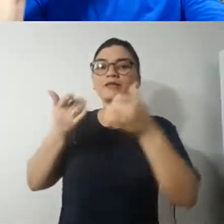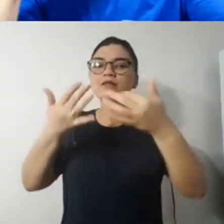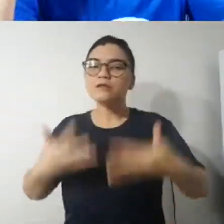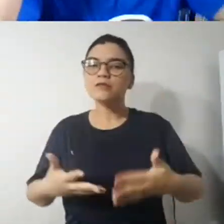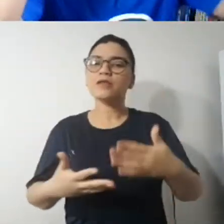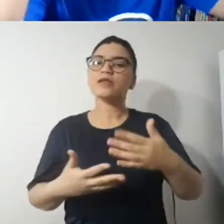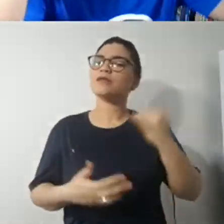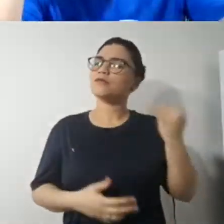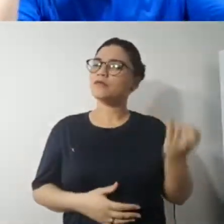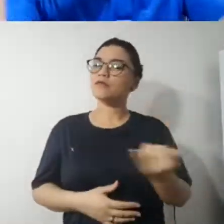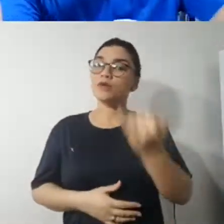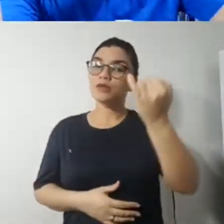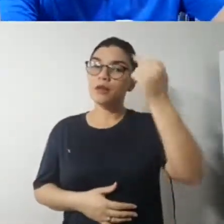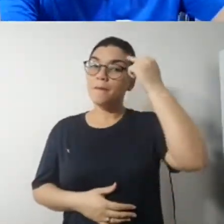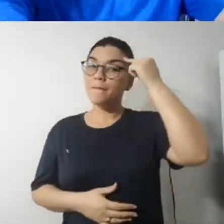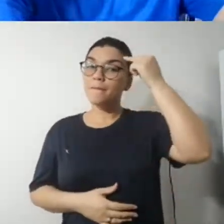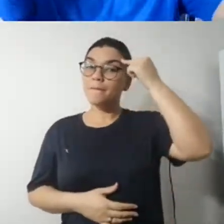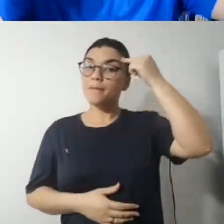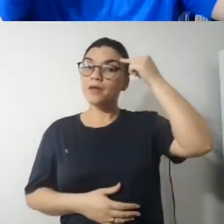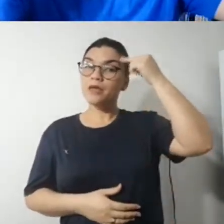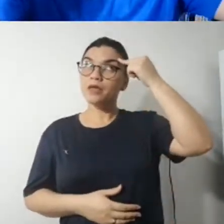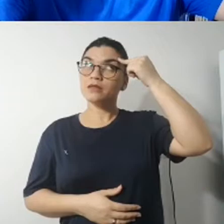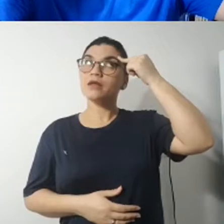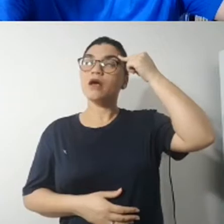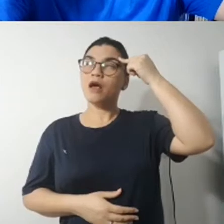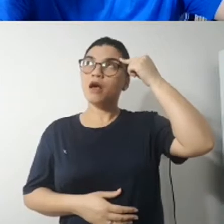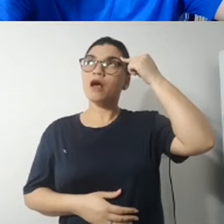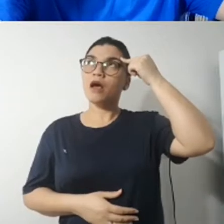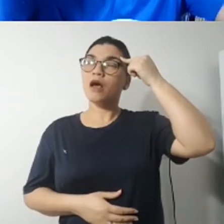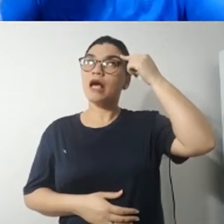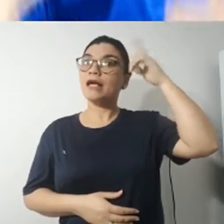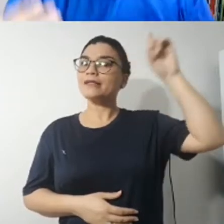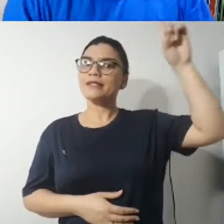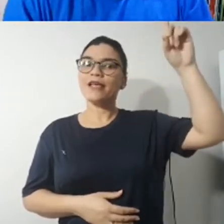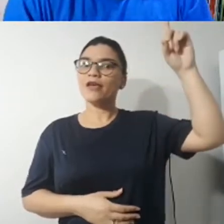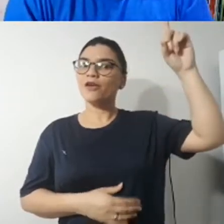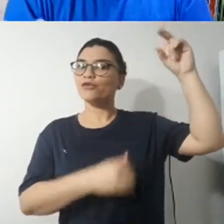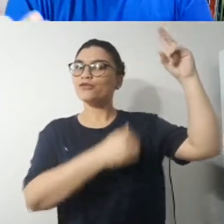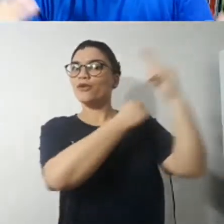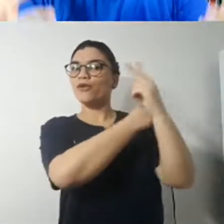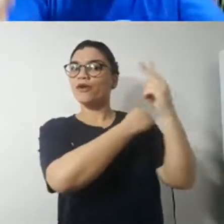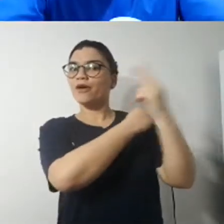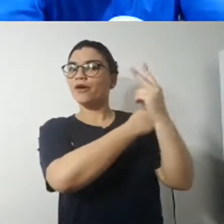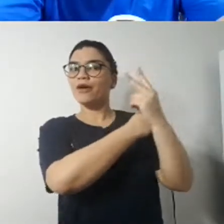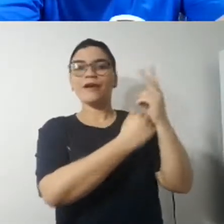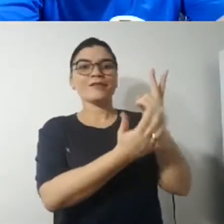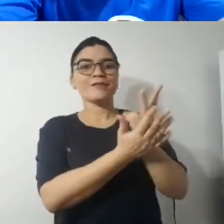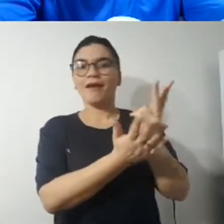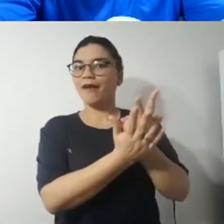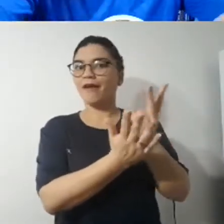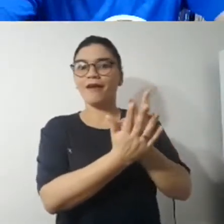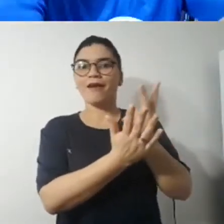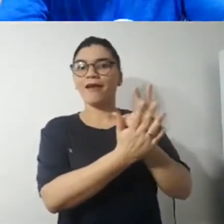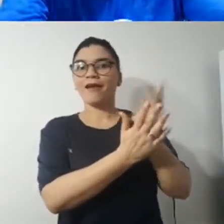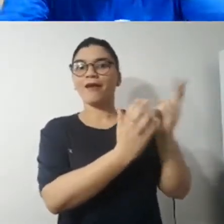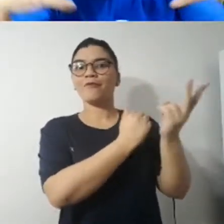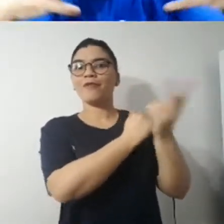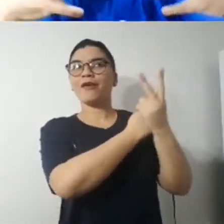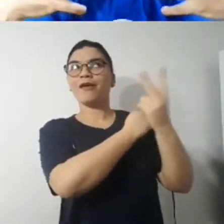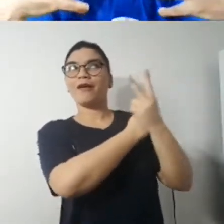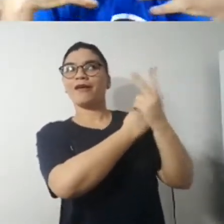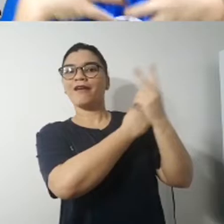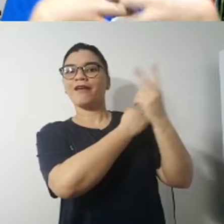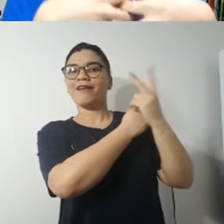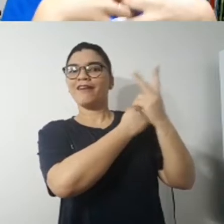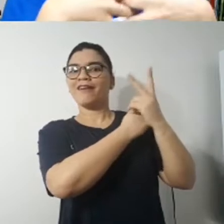sob a supervisão do Deus eterno, o homem que sabe que os olhos do Senhor repousam sobre